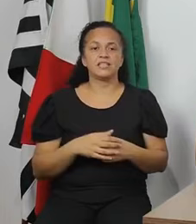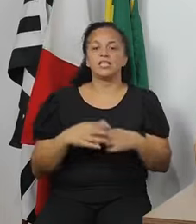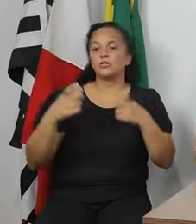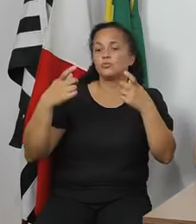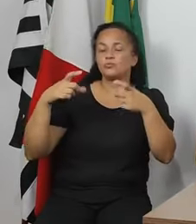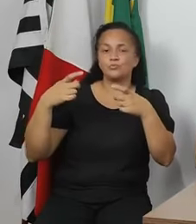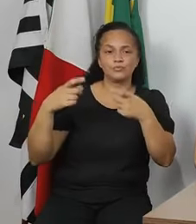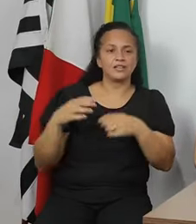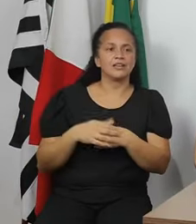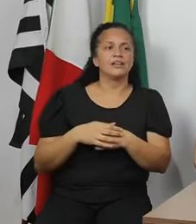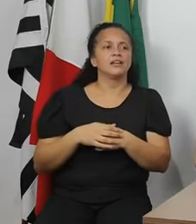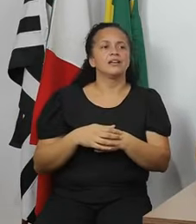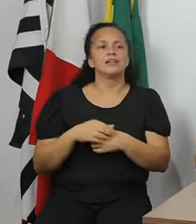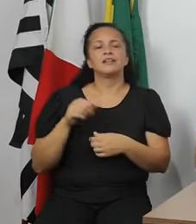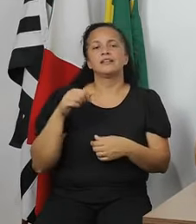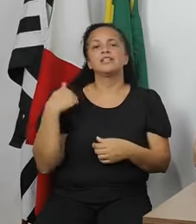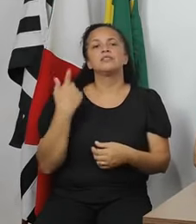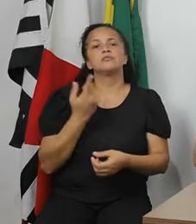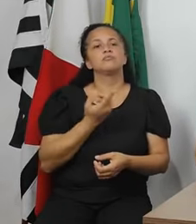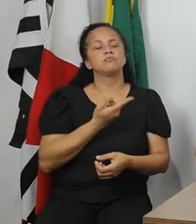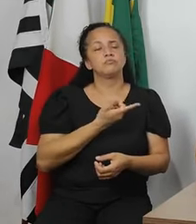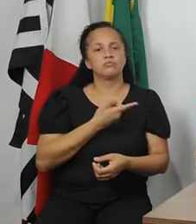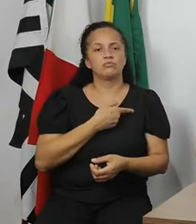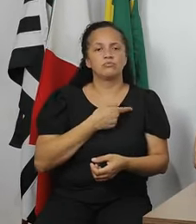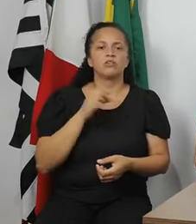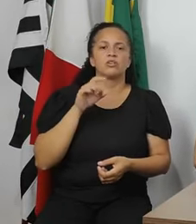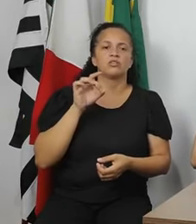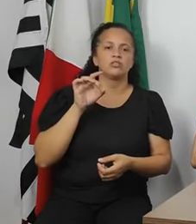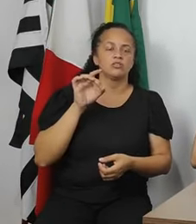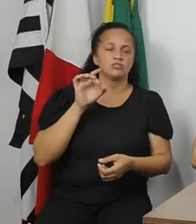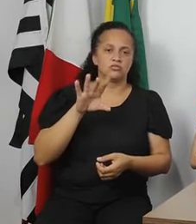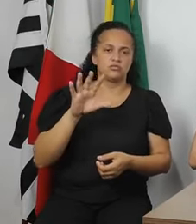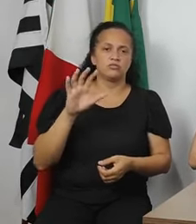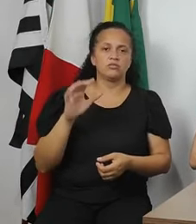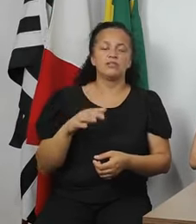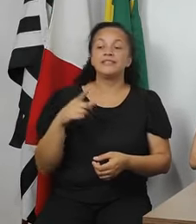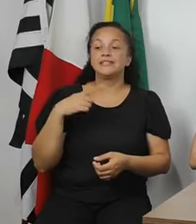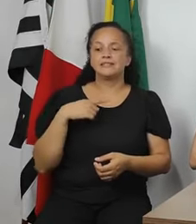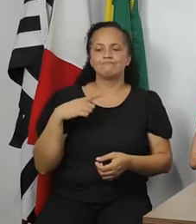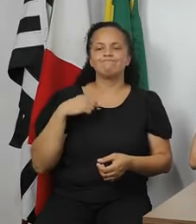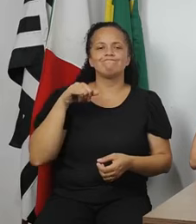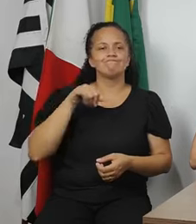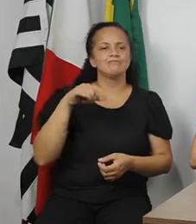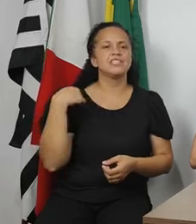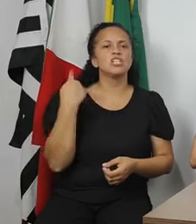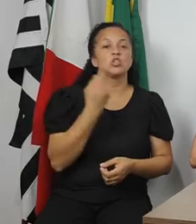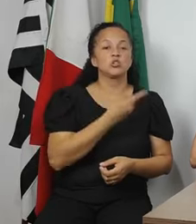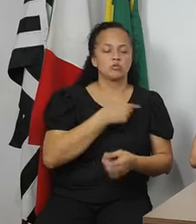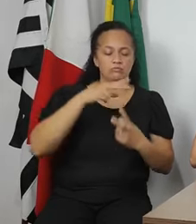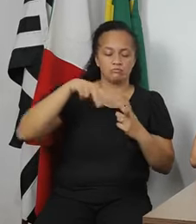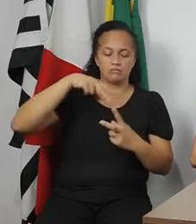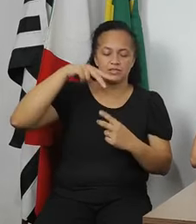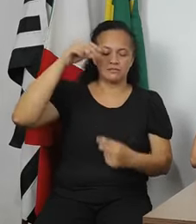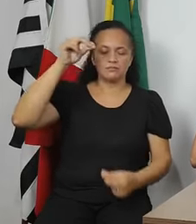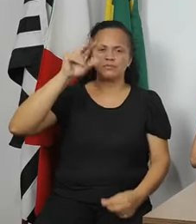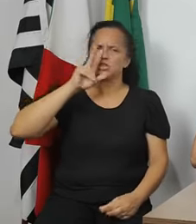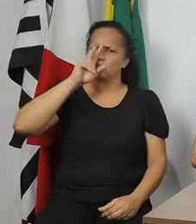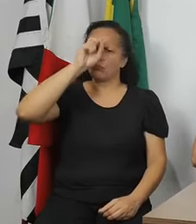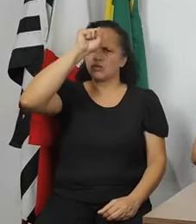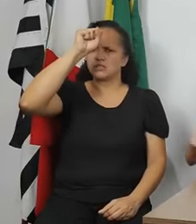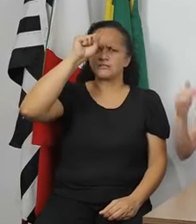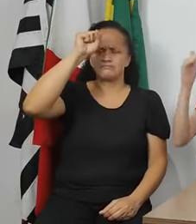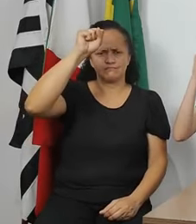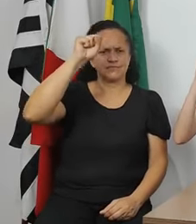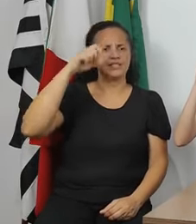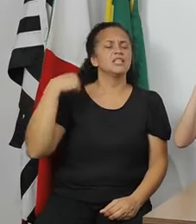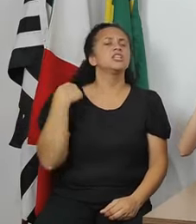só vai alcançar se o nosso espírito estiver muito maior do que a nossa carne. Então, que a gente em 2022 consiga